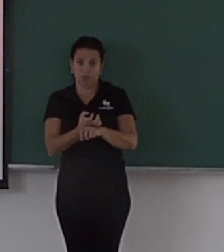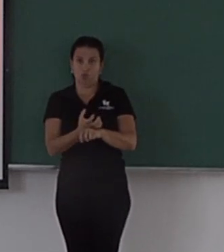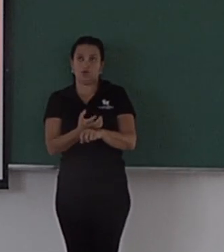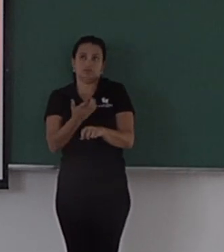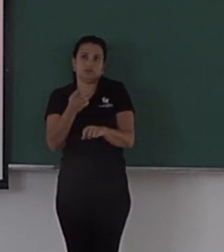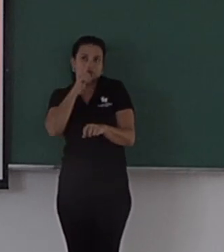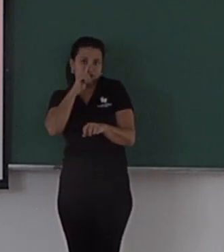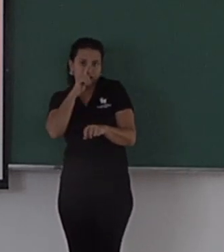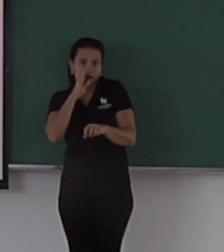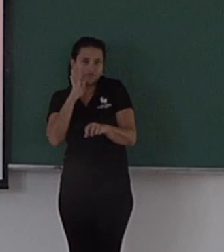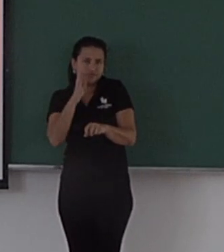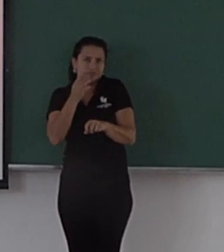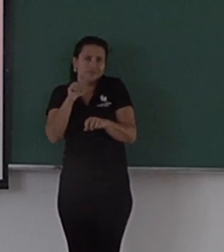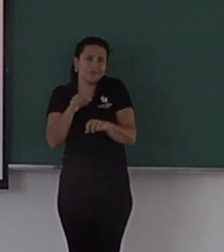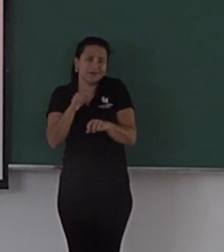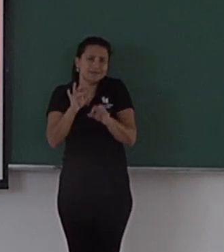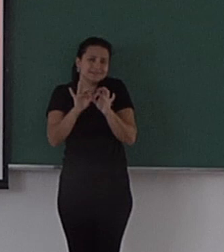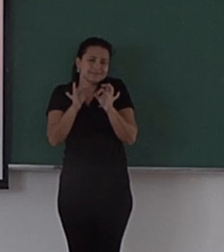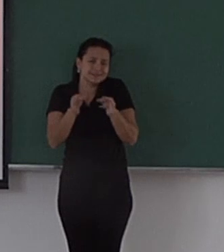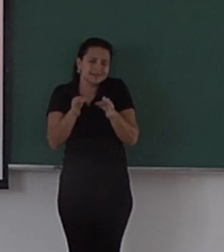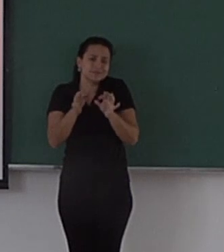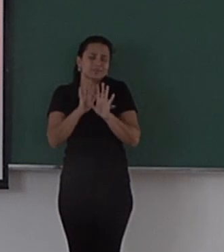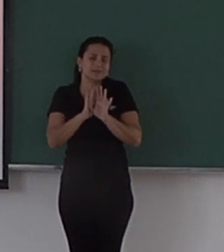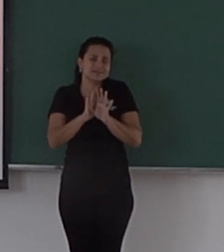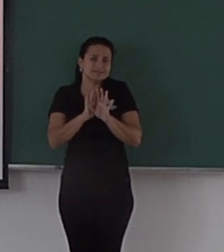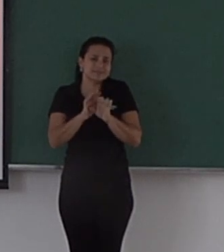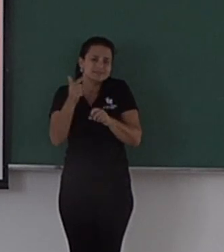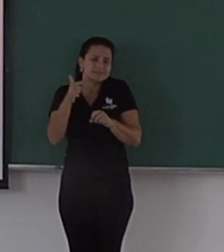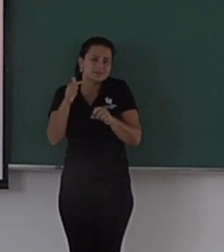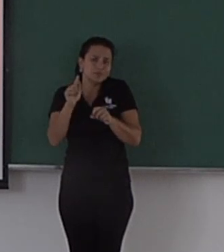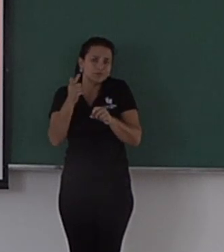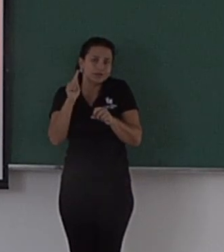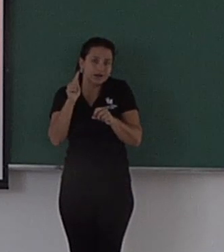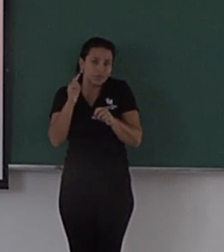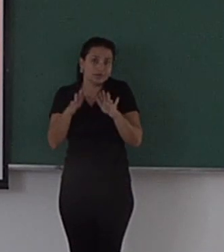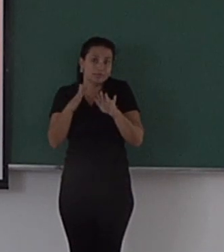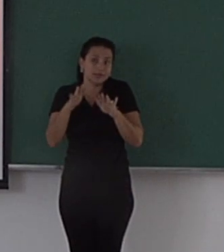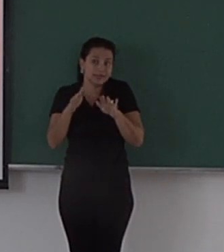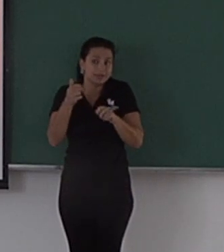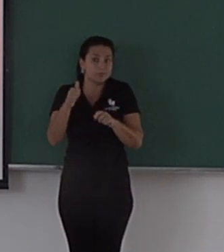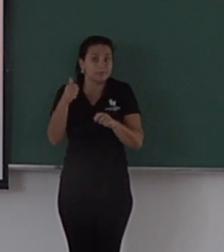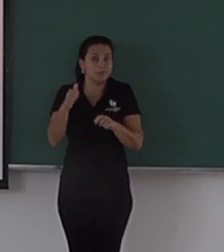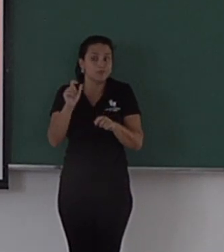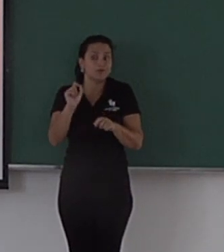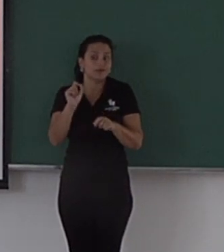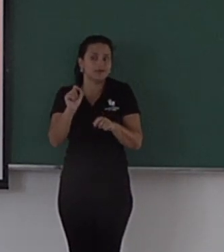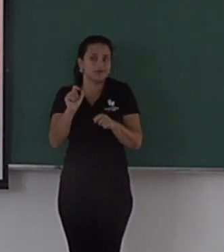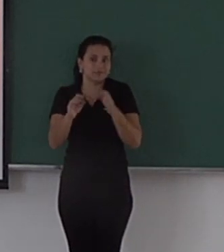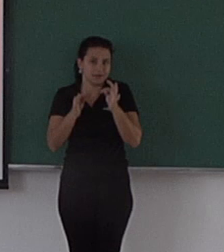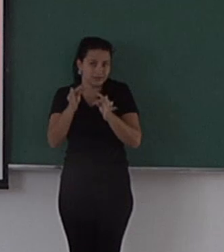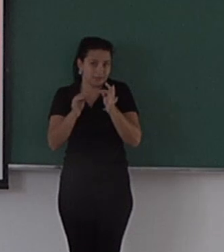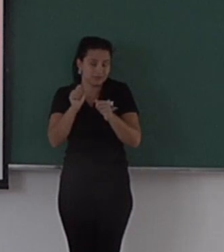vezes, foi uma queimadura de 2º grau superficial. Mas dependendo do primeiro tratamento que ele é submetido,